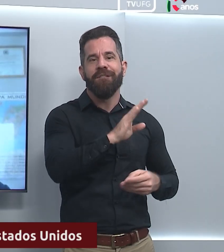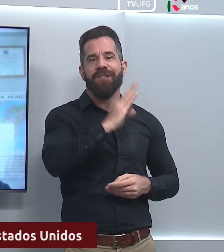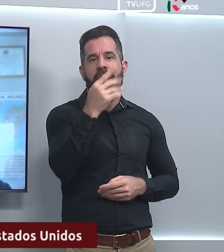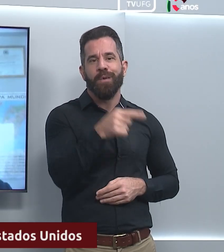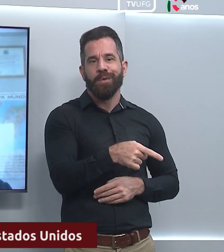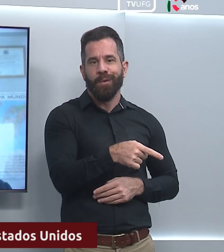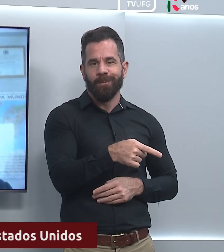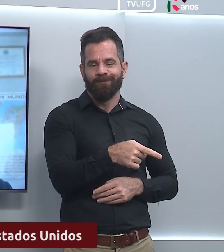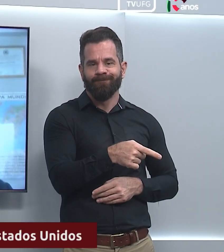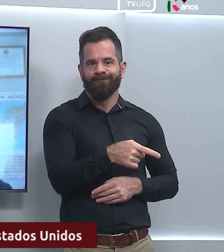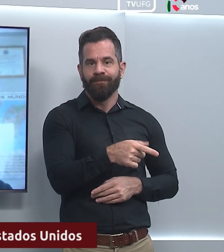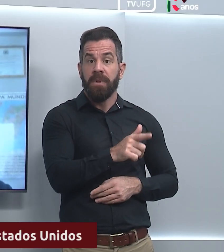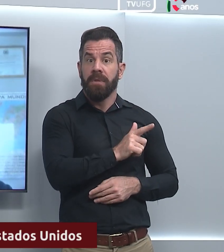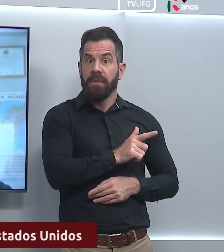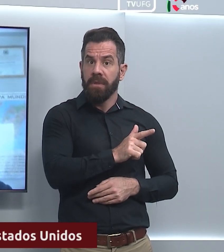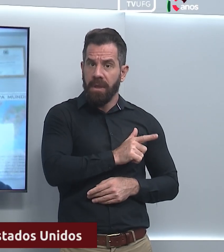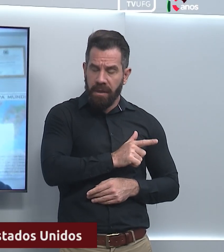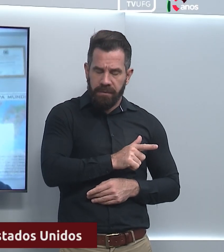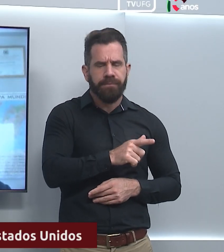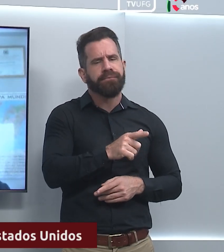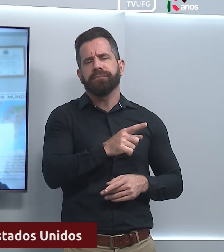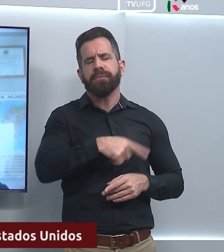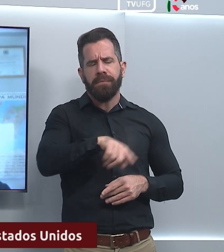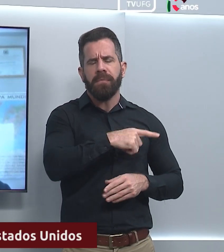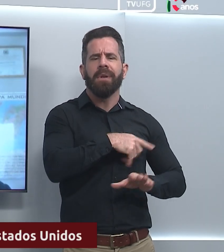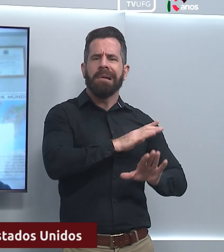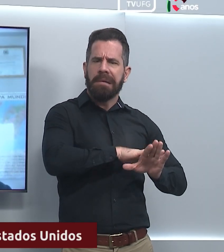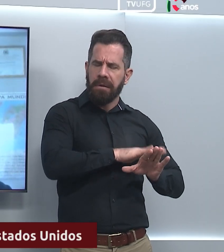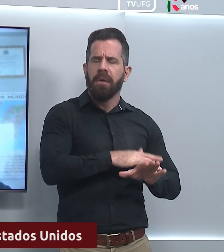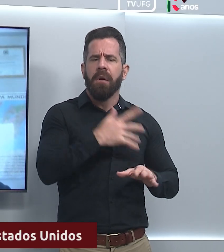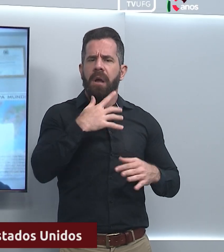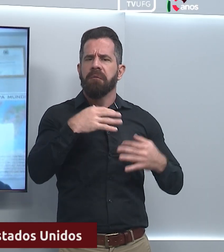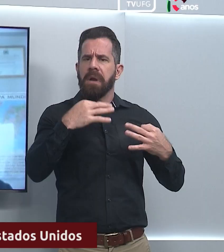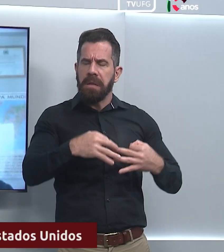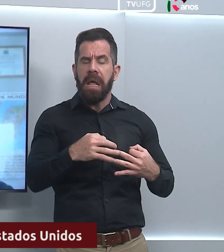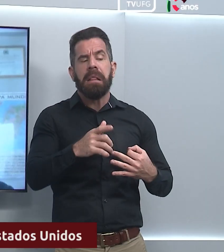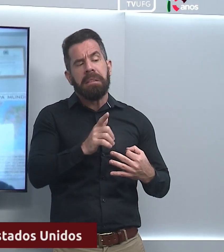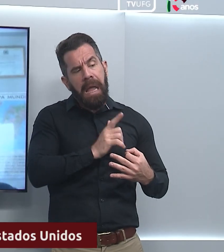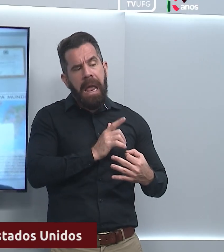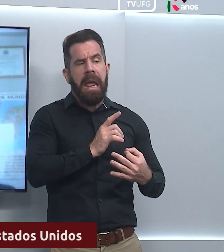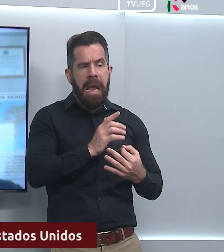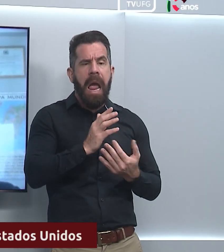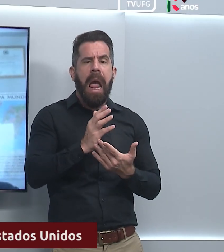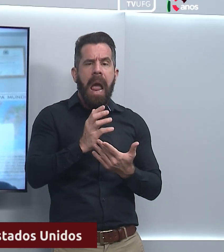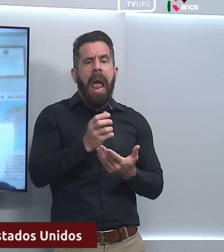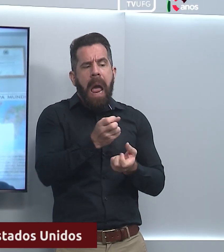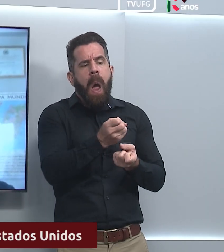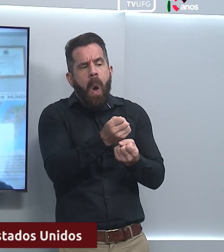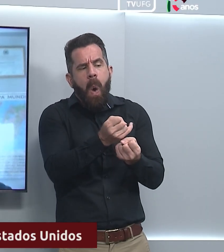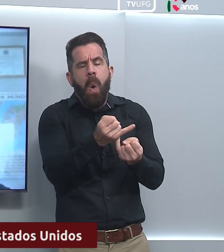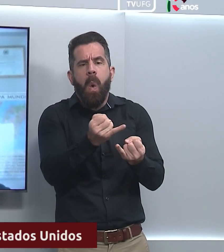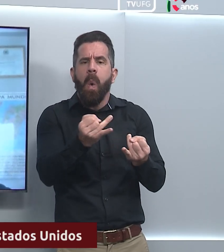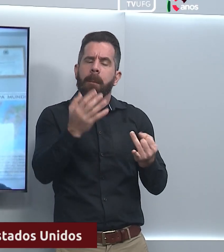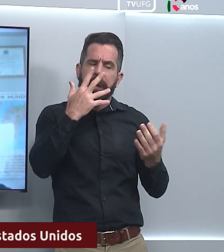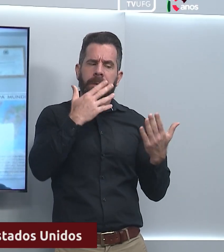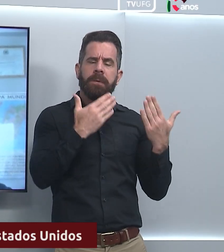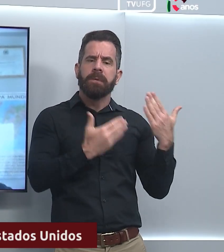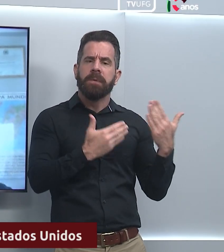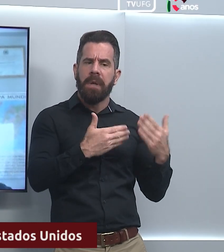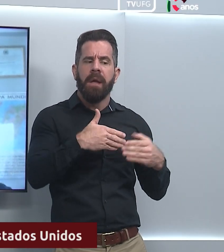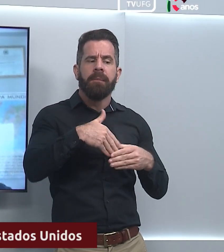indício de que essas eleições de fato não foram legítimas, mas também não há uma prova